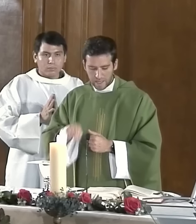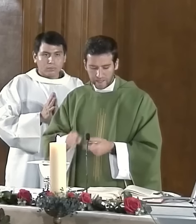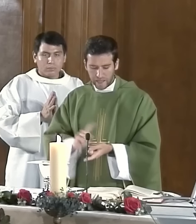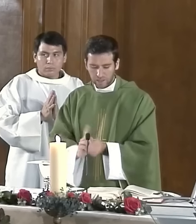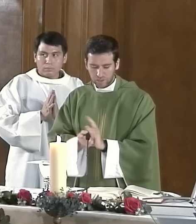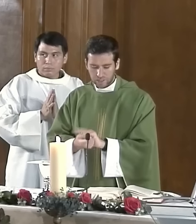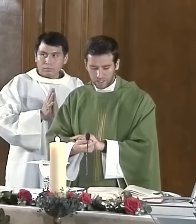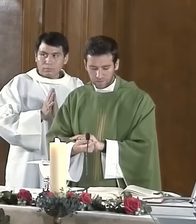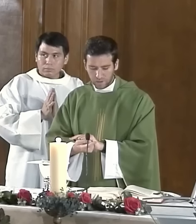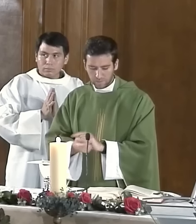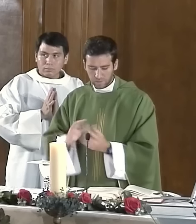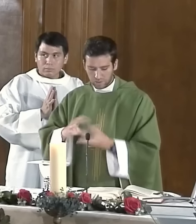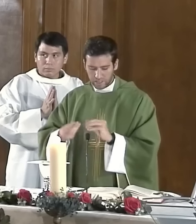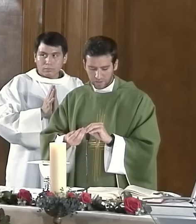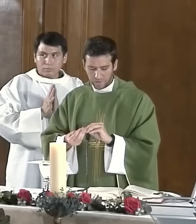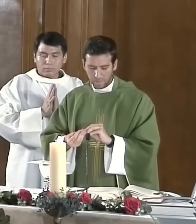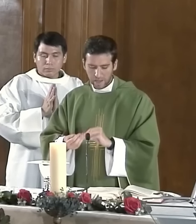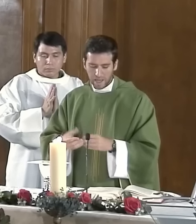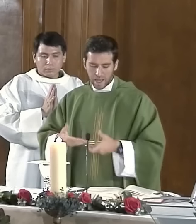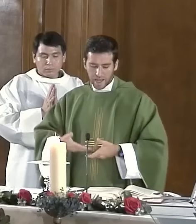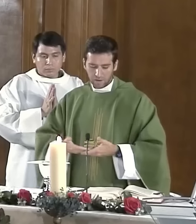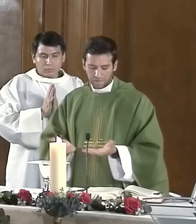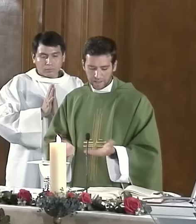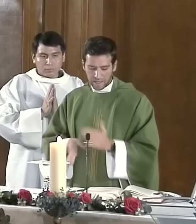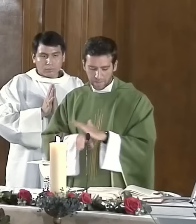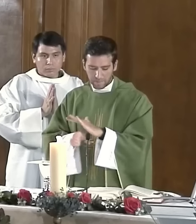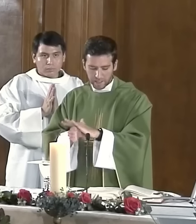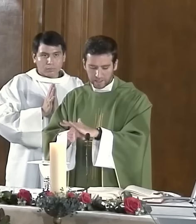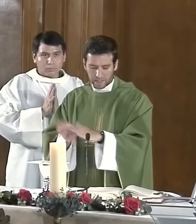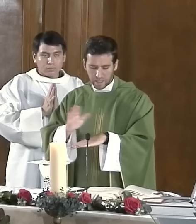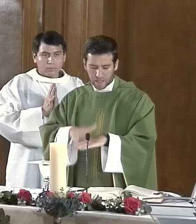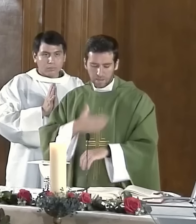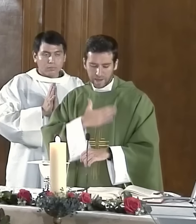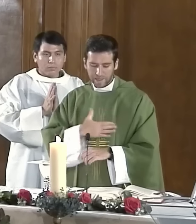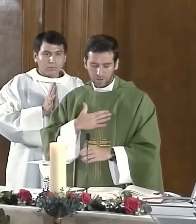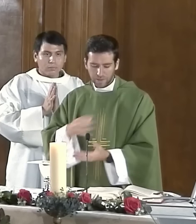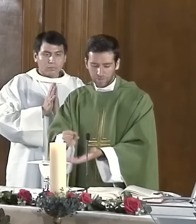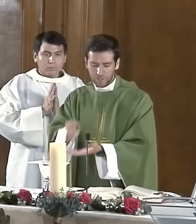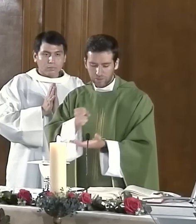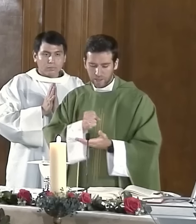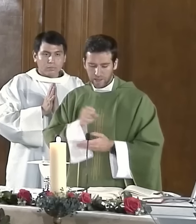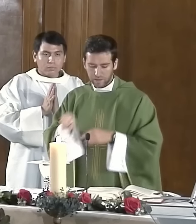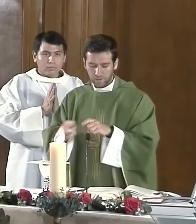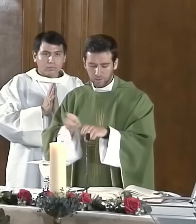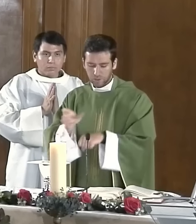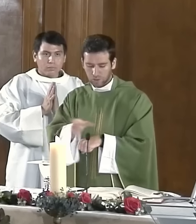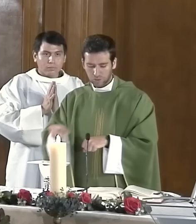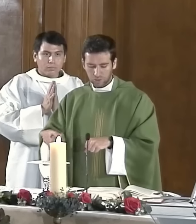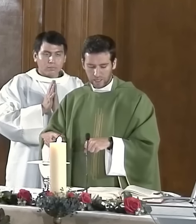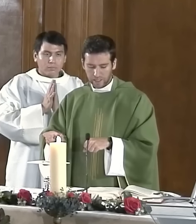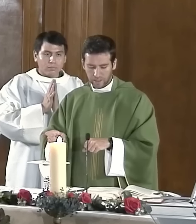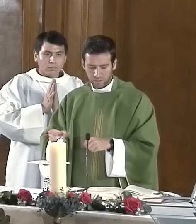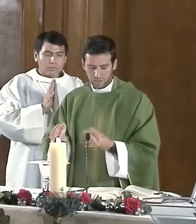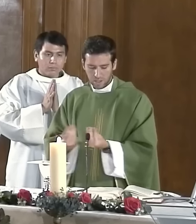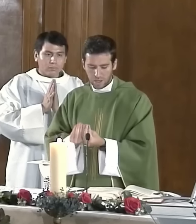Él nos transforme en ofrenda permanente, para que gocemos de tu heredad junto con tus elegidos,